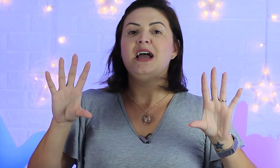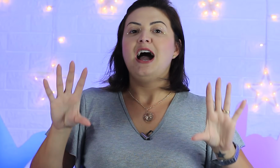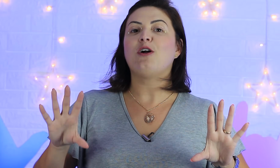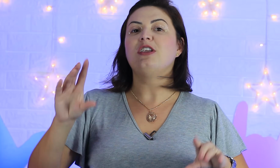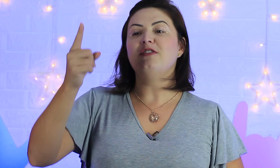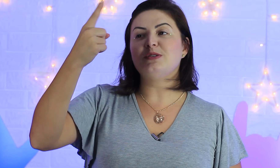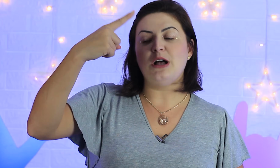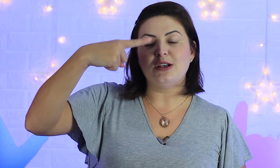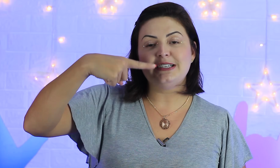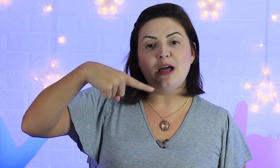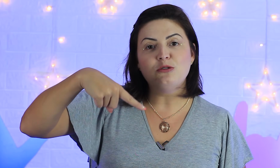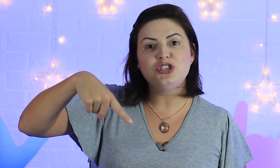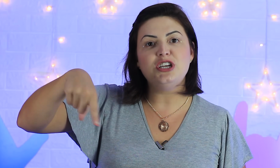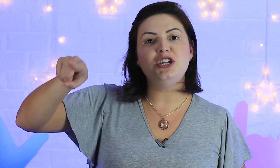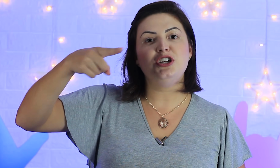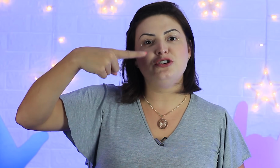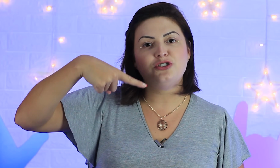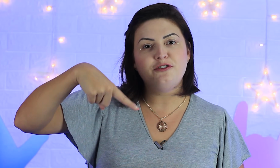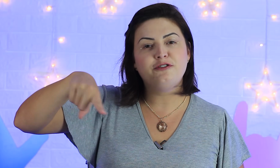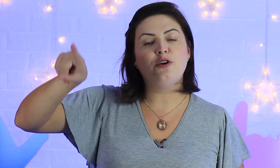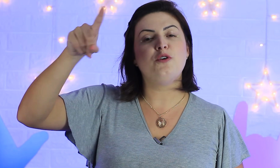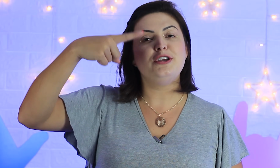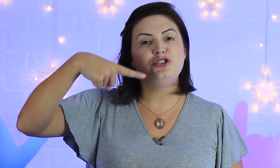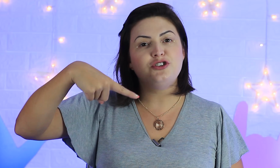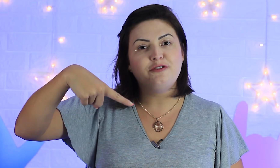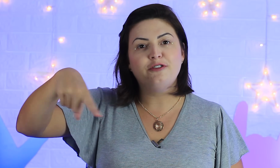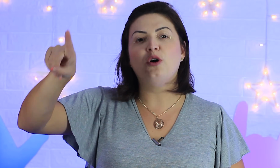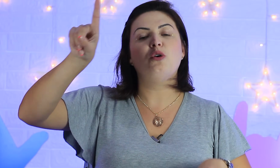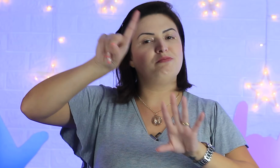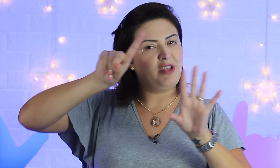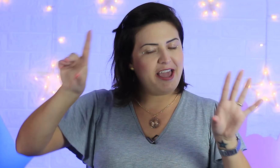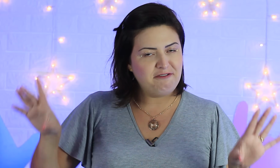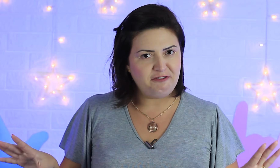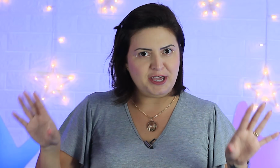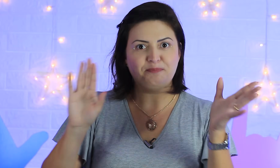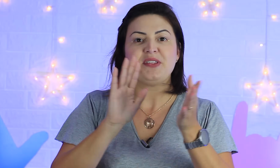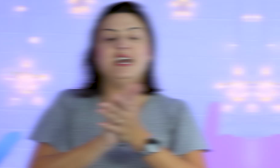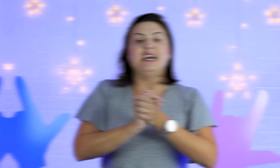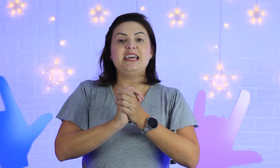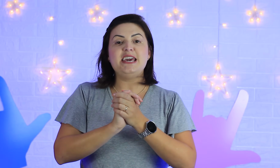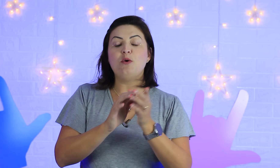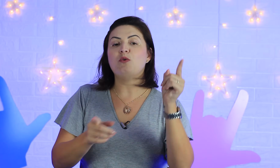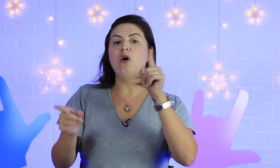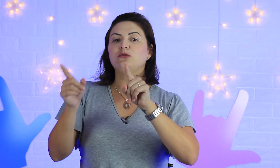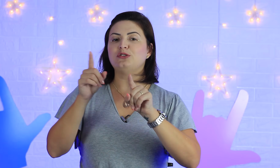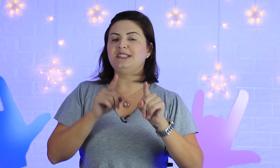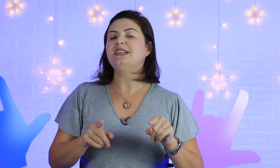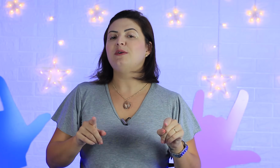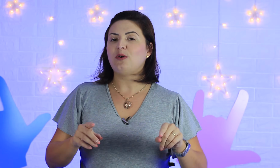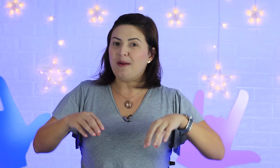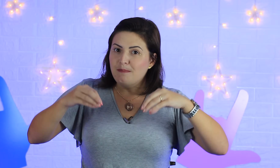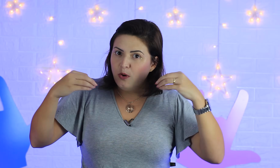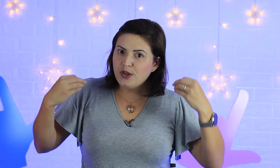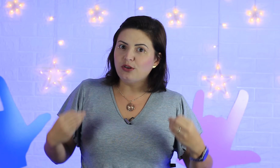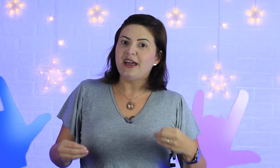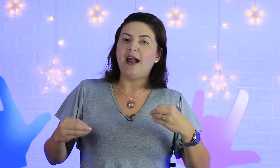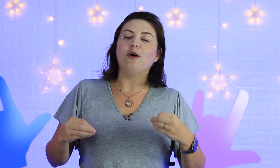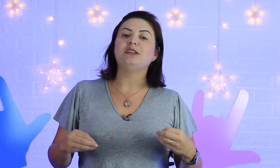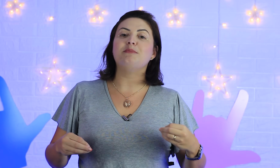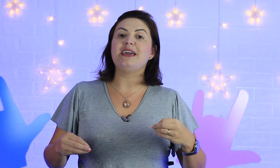Agora, vamos lá. Sinal de ir, de foi, de vou, enfim. E um outro sinal agora muito legal também